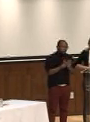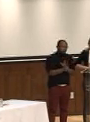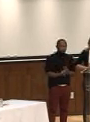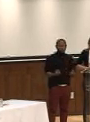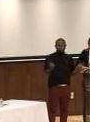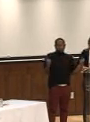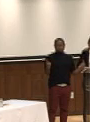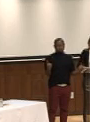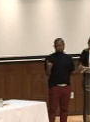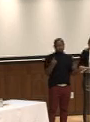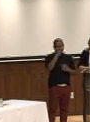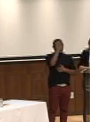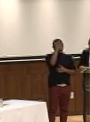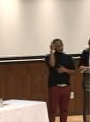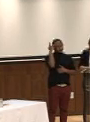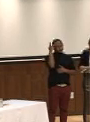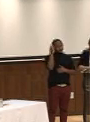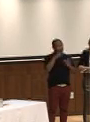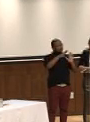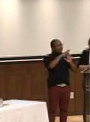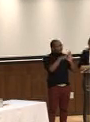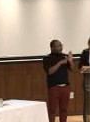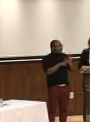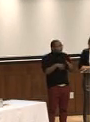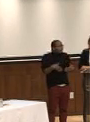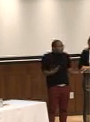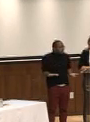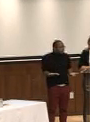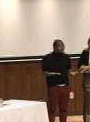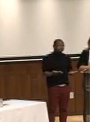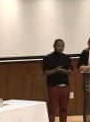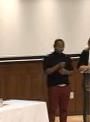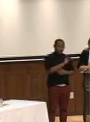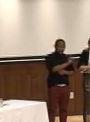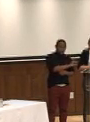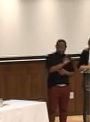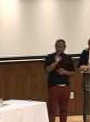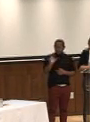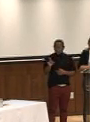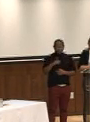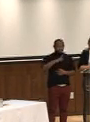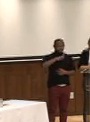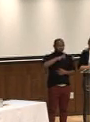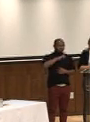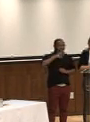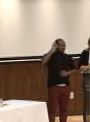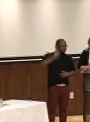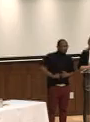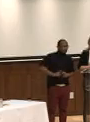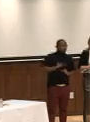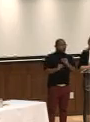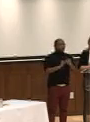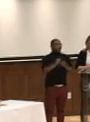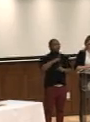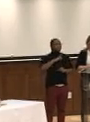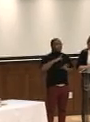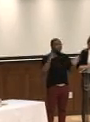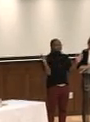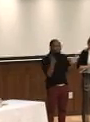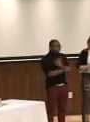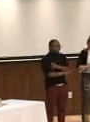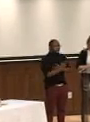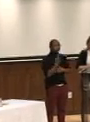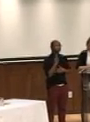candidatos. As regras. Cada candidato tem direito a dirigir 2